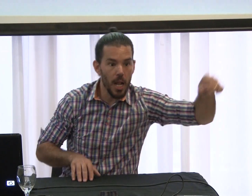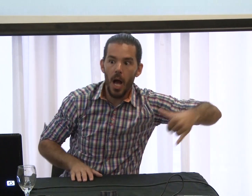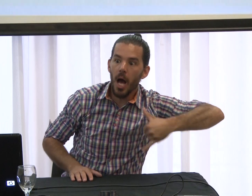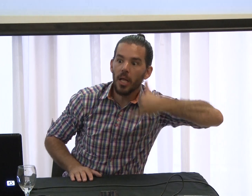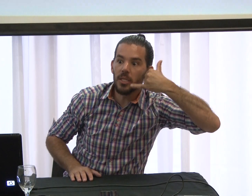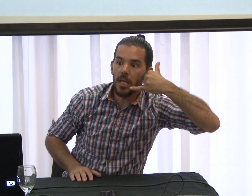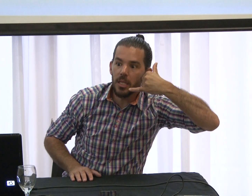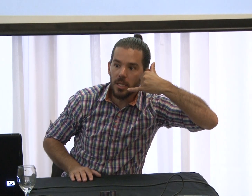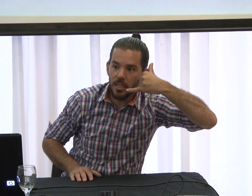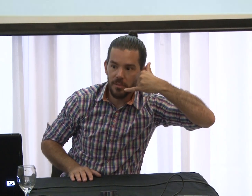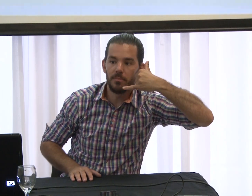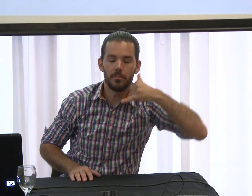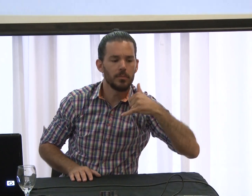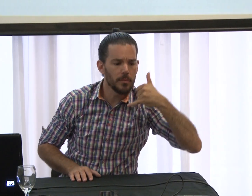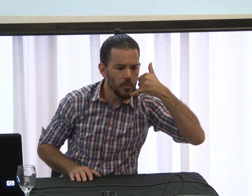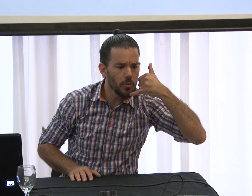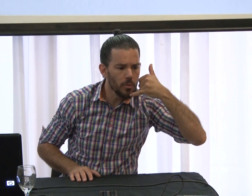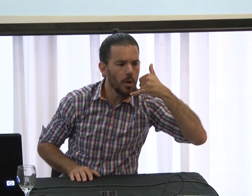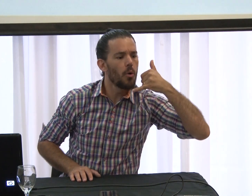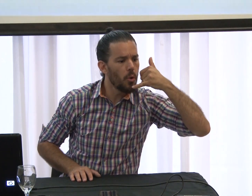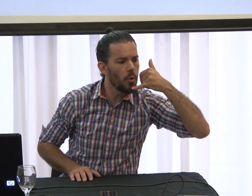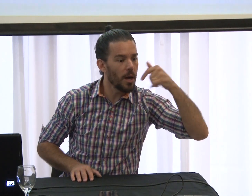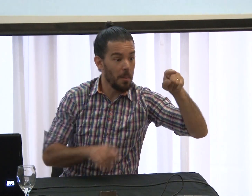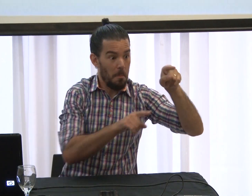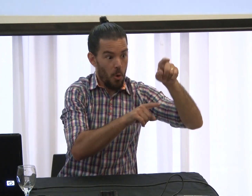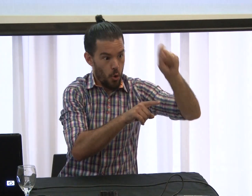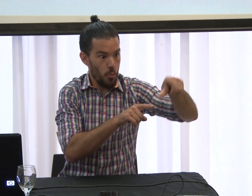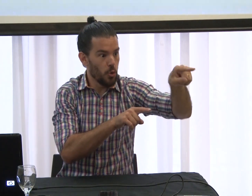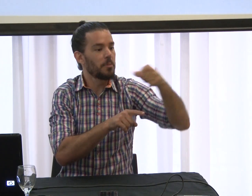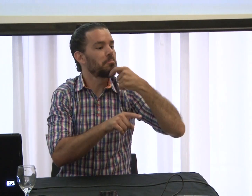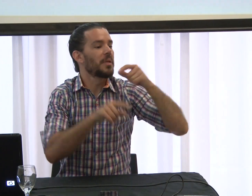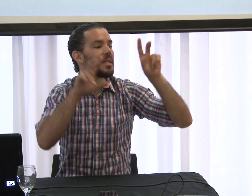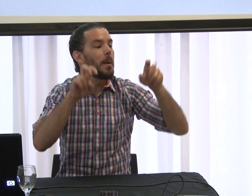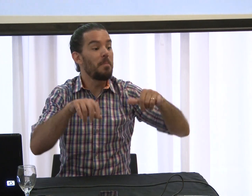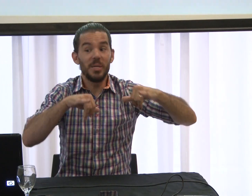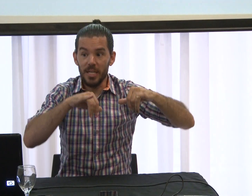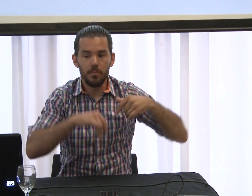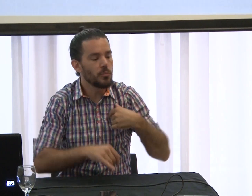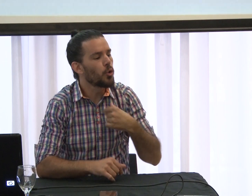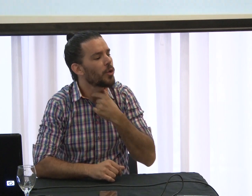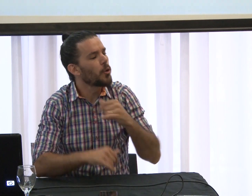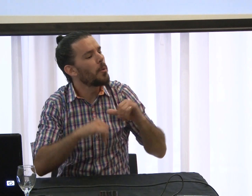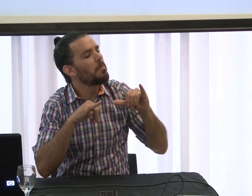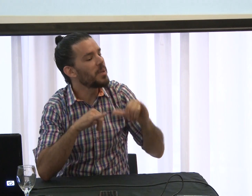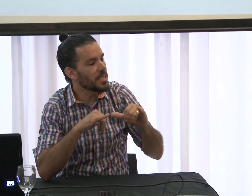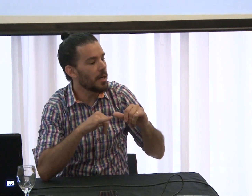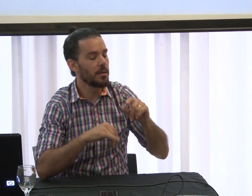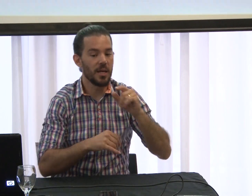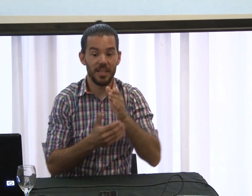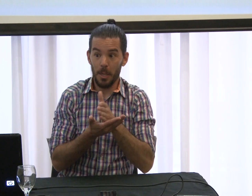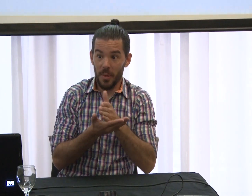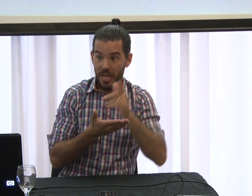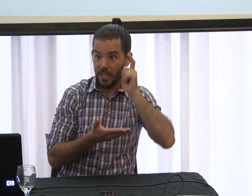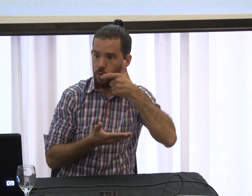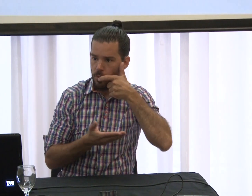126 el mensaje y la operadora atendía. Escuchaba el mensaje y, por ejemplo, yo llamaba a una pizzería.